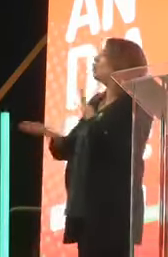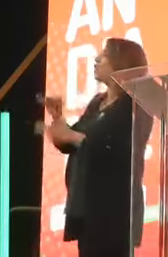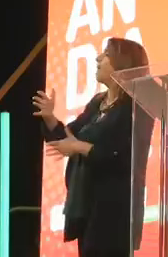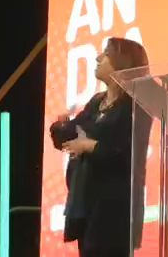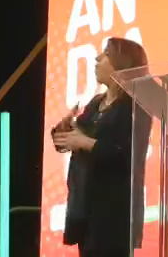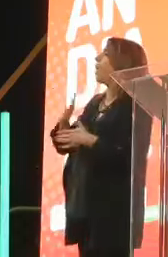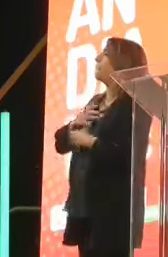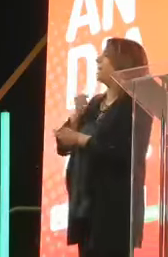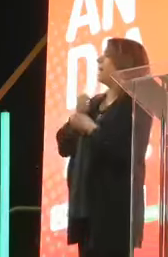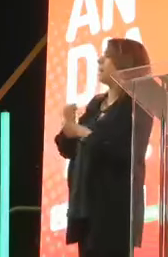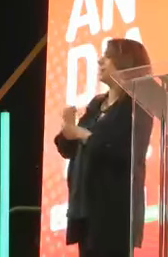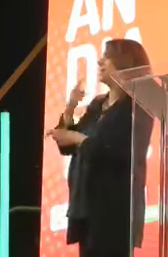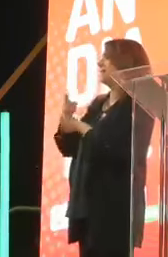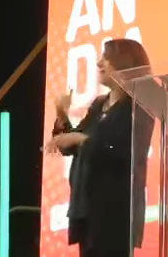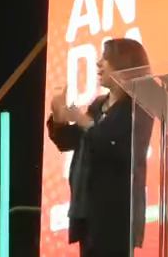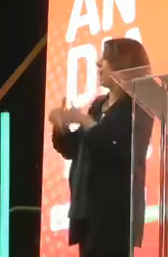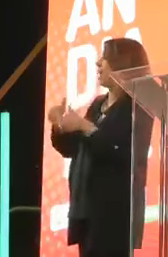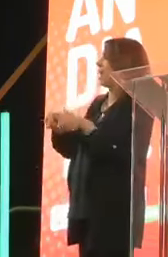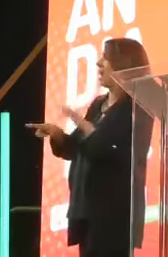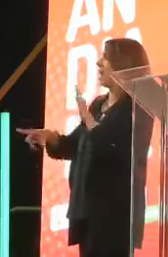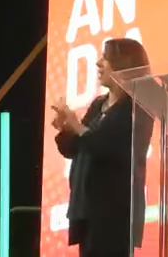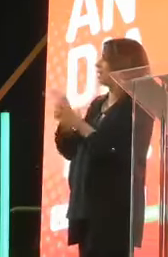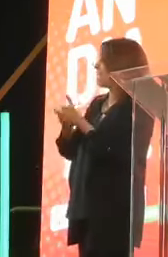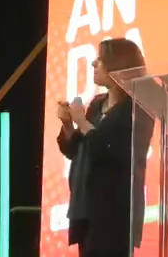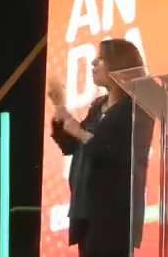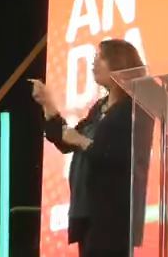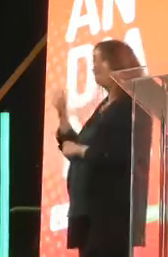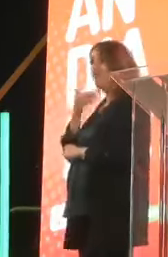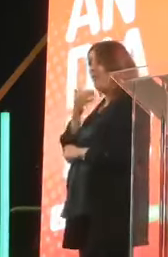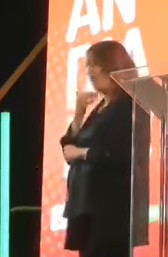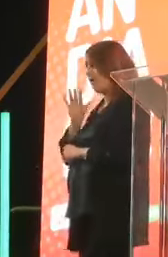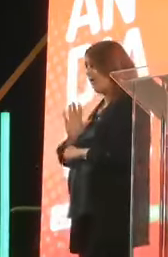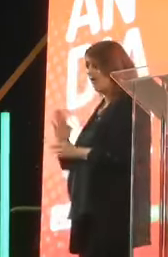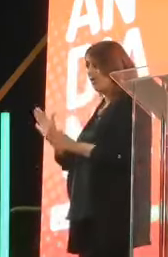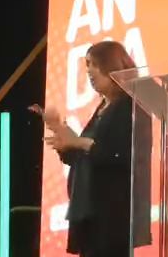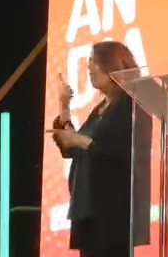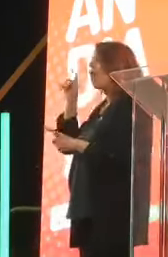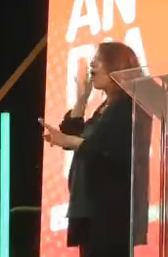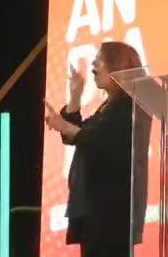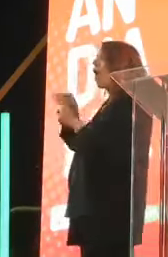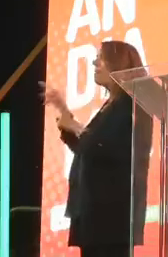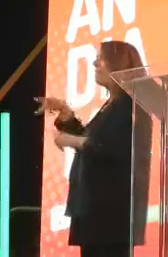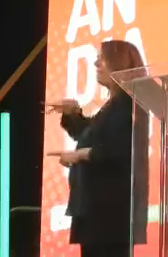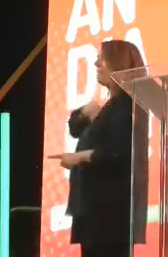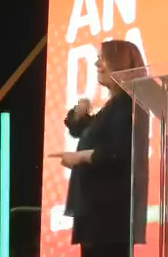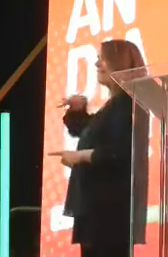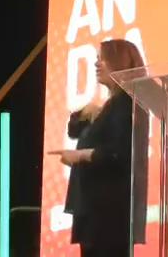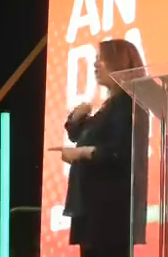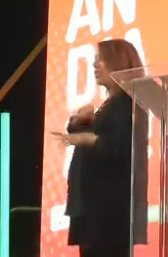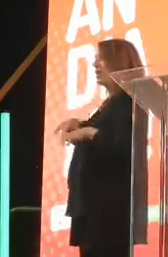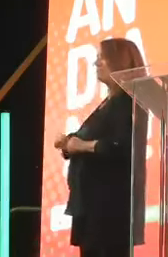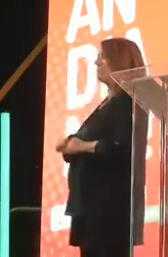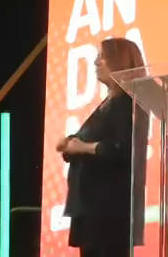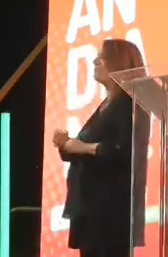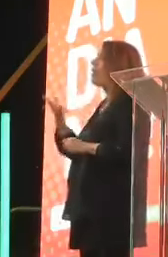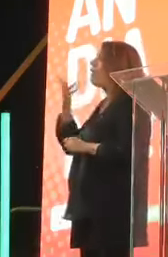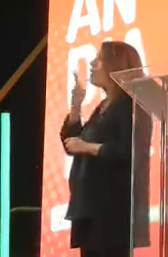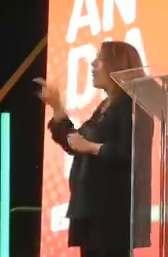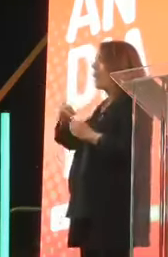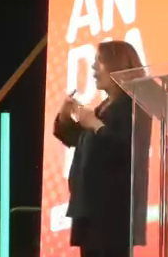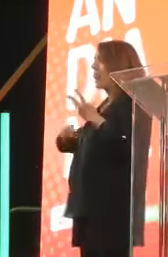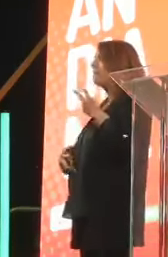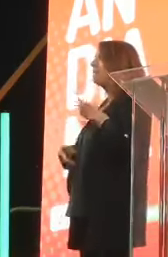rappresentanti. Ma questo non lo vogliono fare, perché guidano partiti personali e si tengono strette strette le